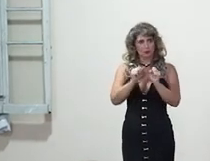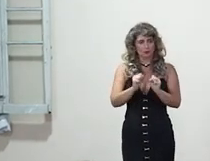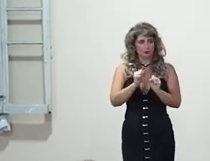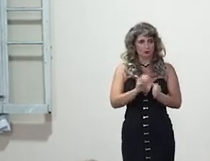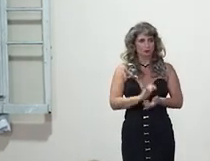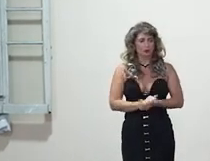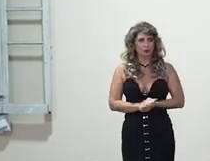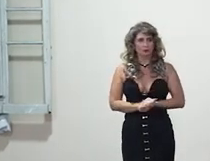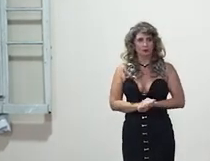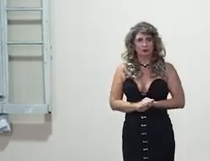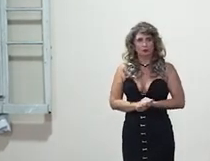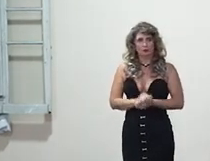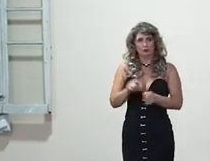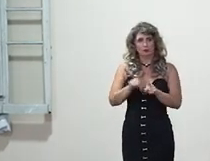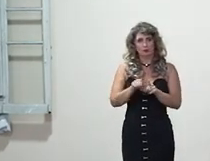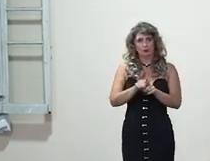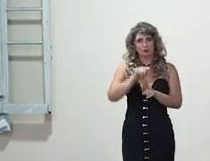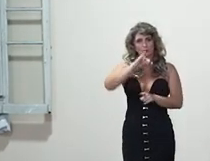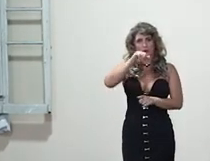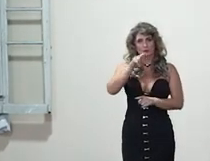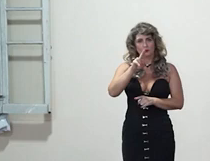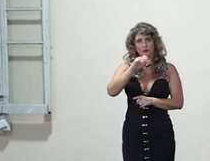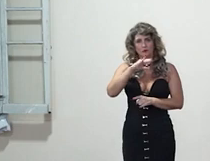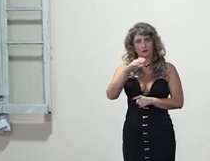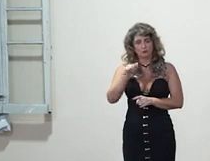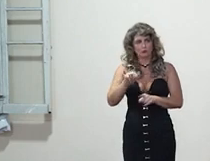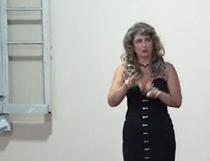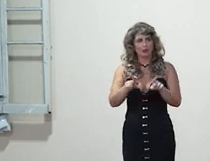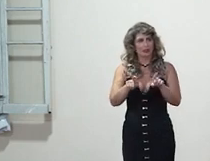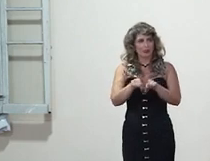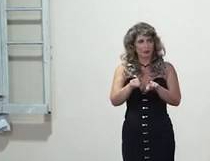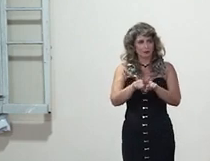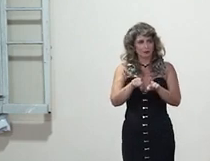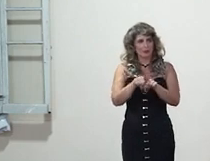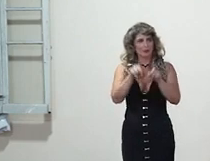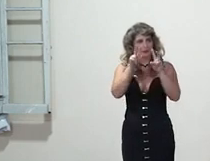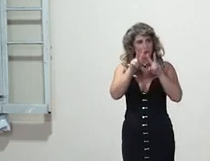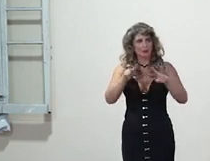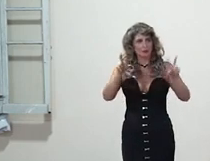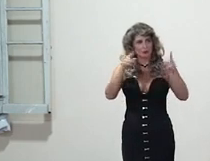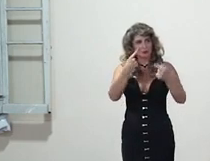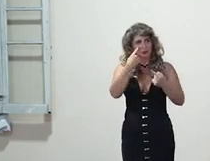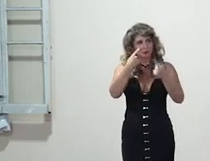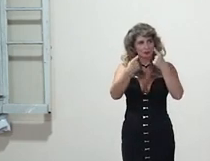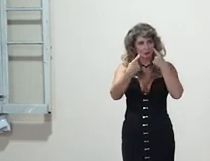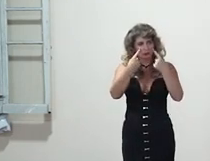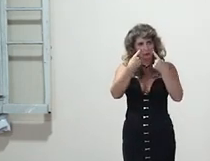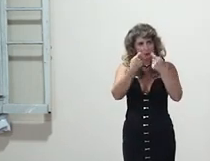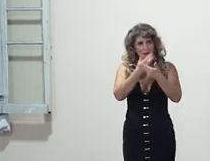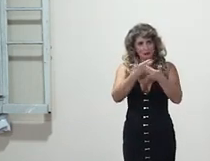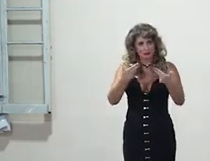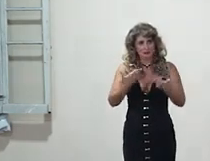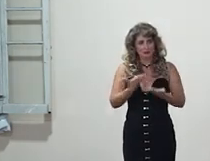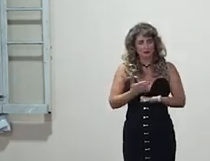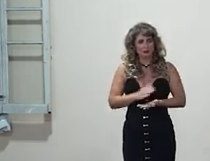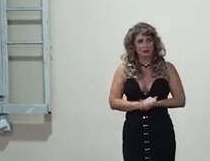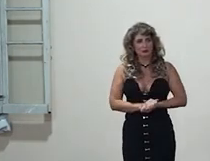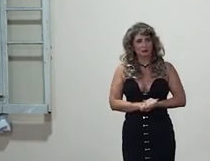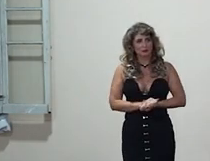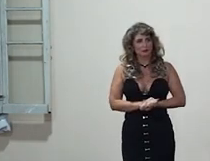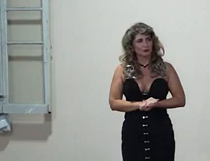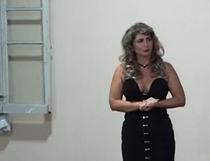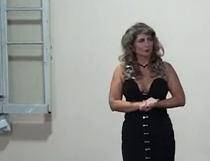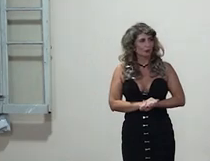Depois eu quero ouvir o Juca, porque o Juca ele tem uma visão bem interessante das coisas,